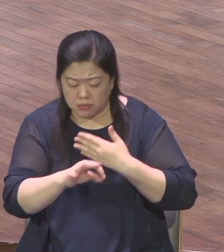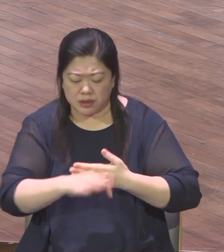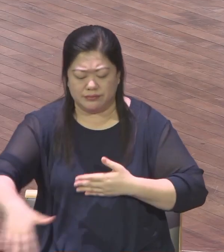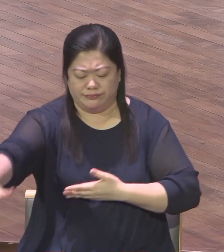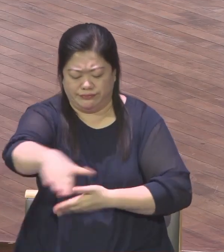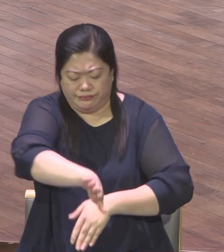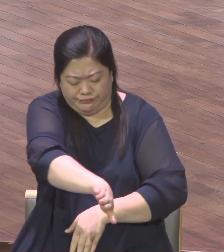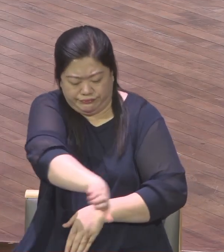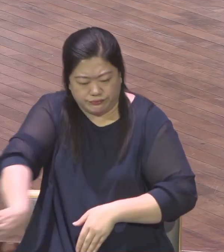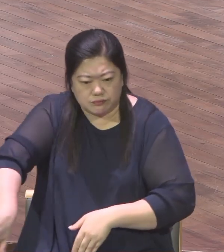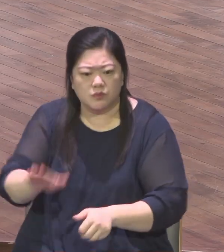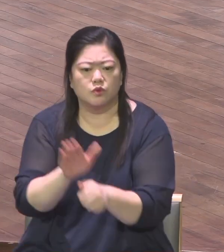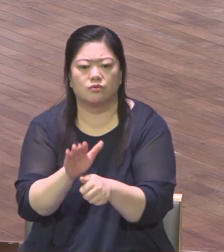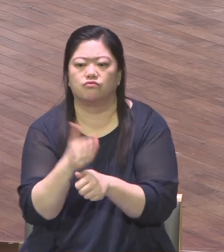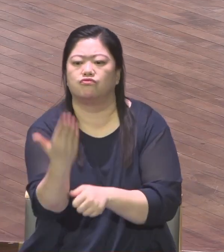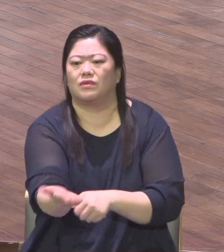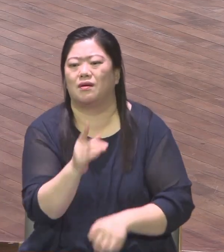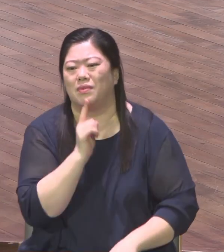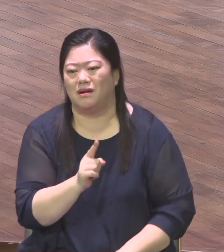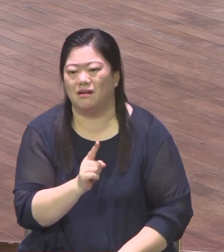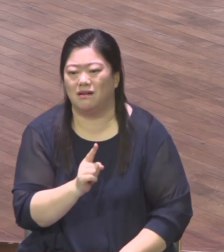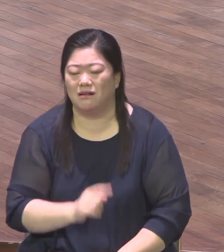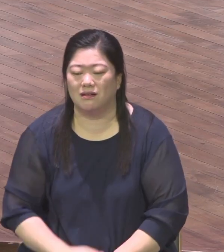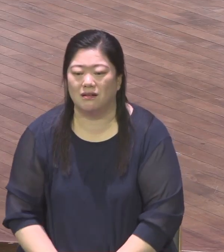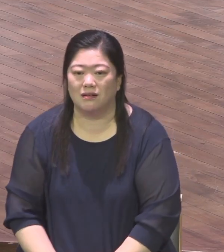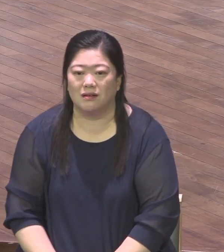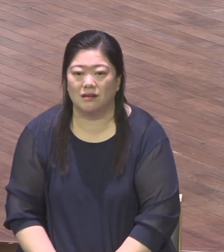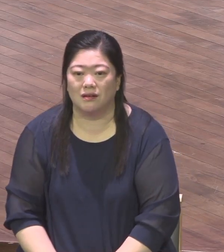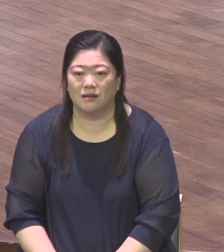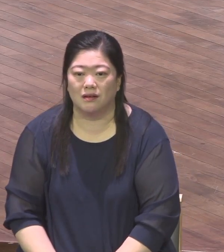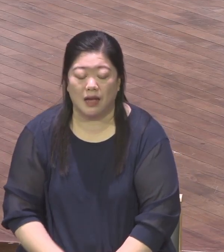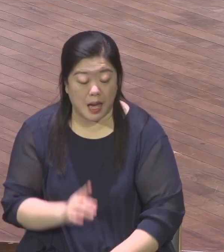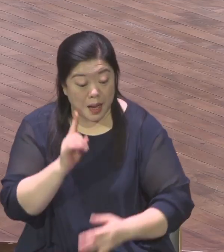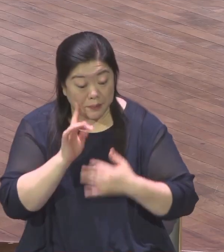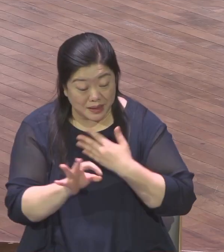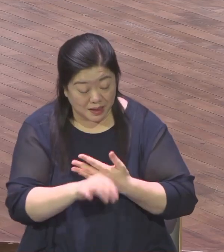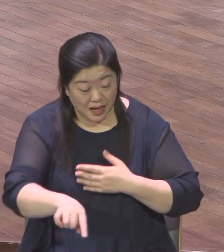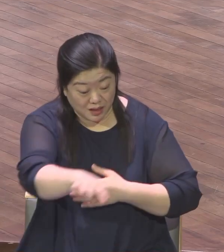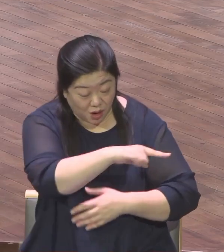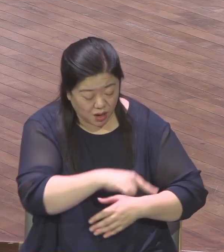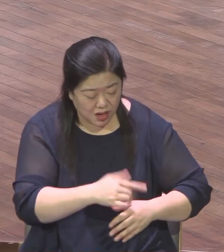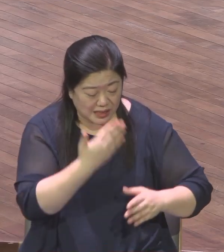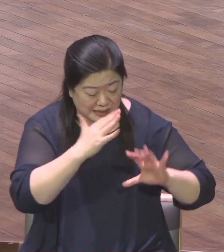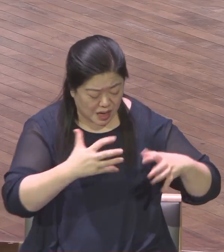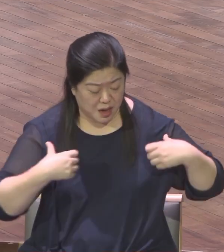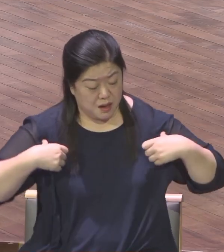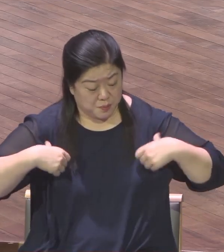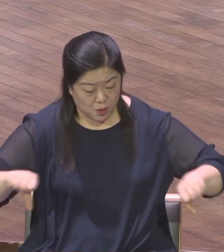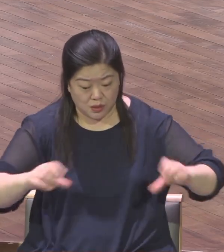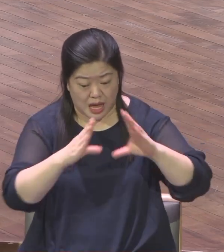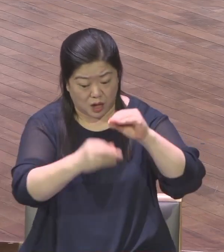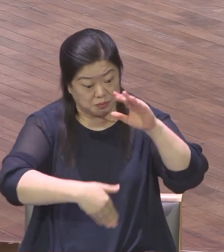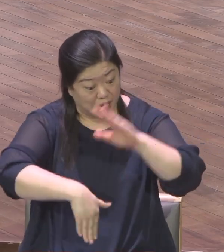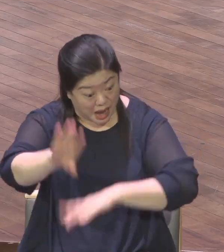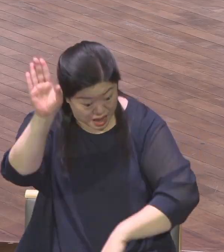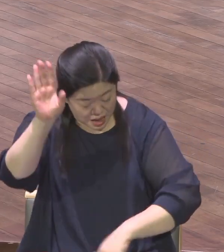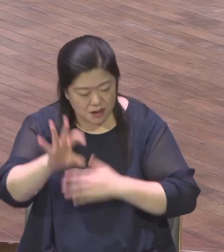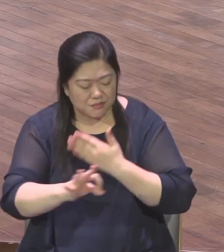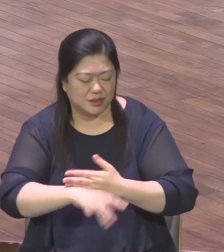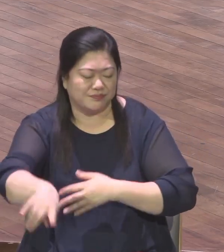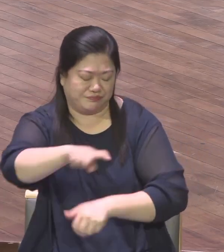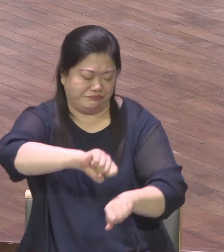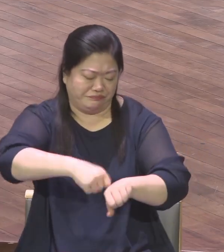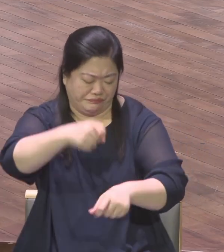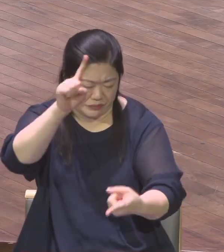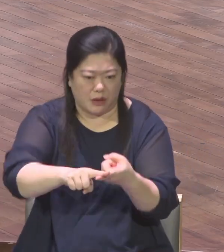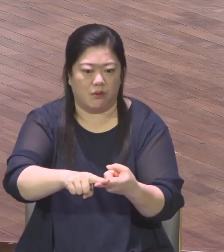그리고 13절 이후에 만약 남아있지 않고 애굽으로 내려간다면 큰 화가